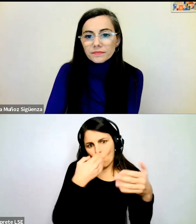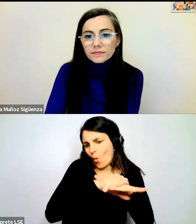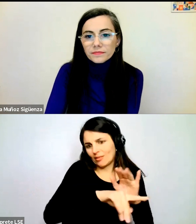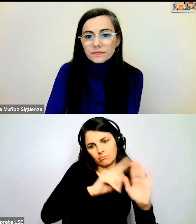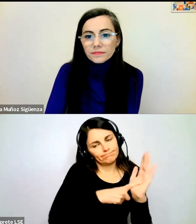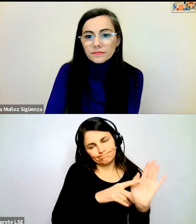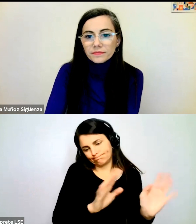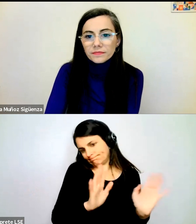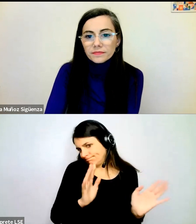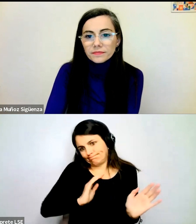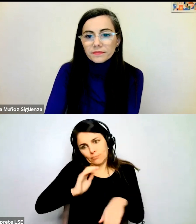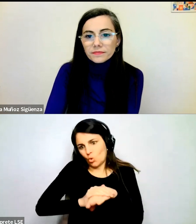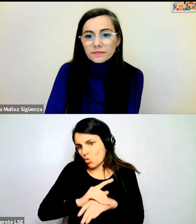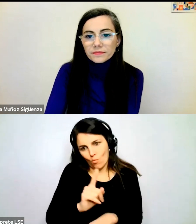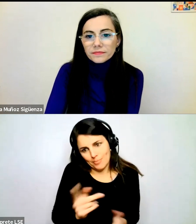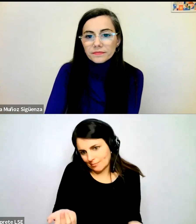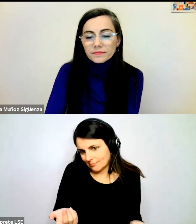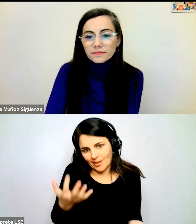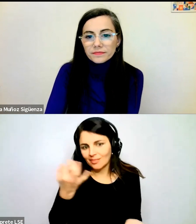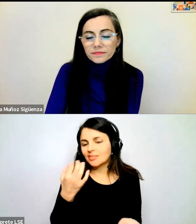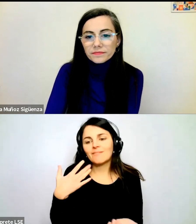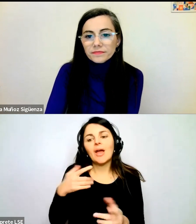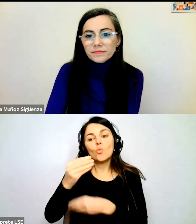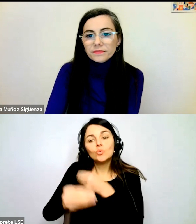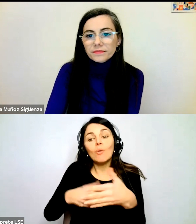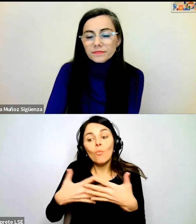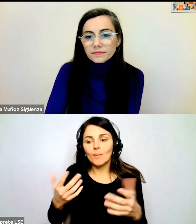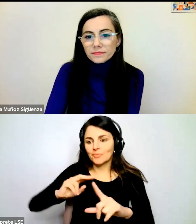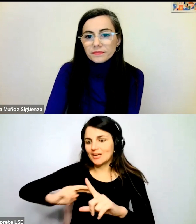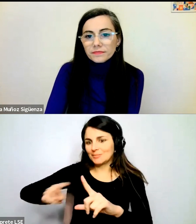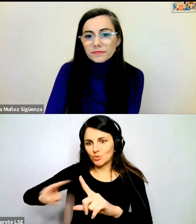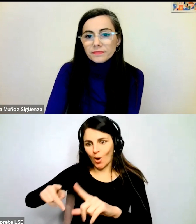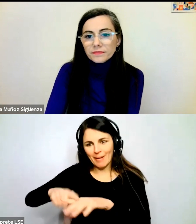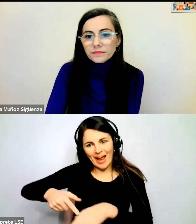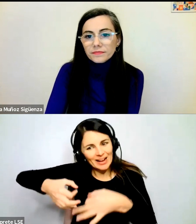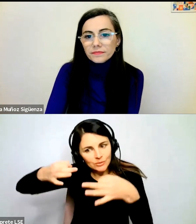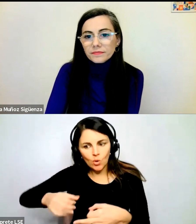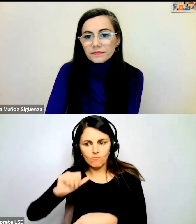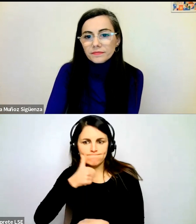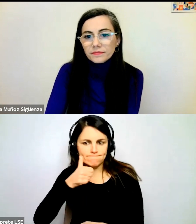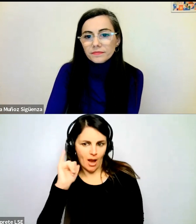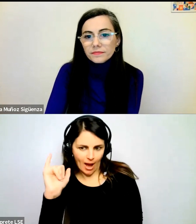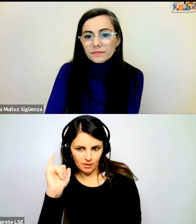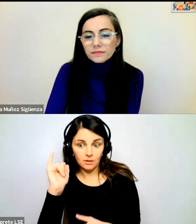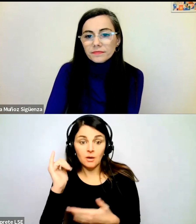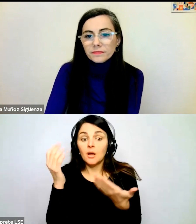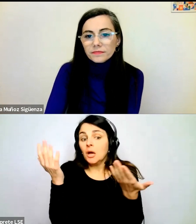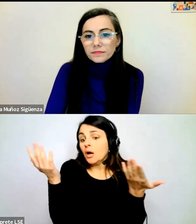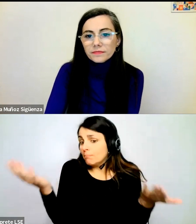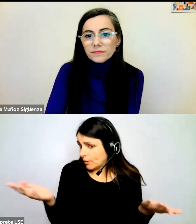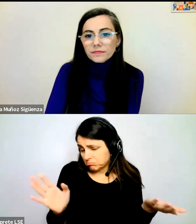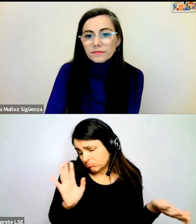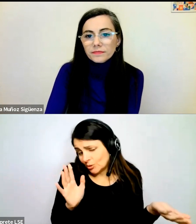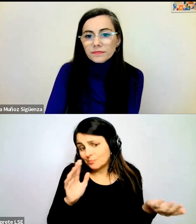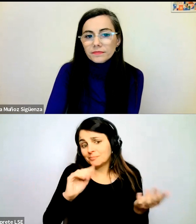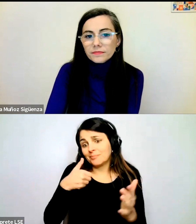ser a través de la plataforma SVisual. Pero bueno, no obstante, tenéis ahí toda la información porque es interesante saber qué es accesible y qué no es accesible y a